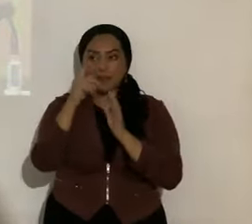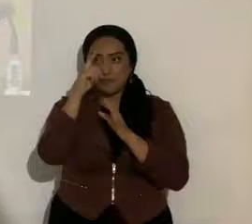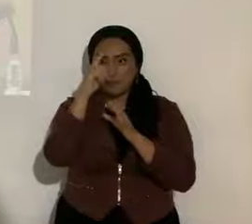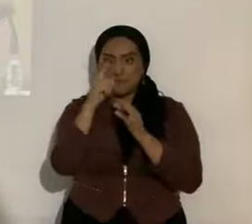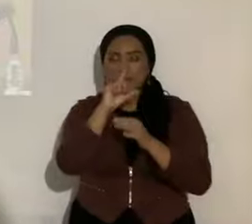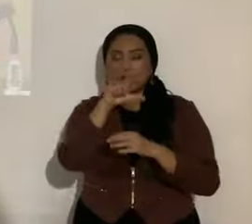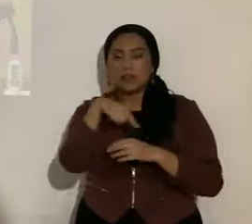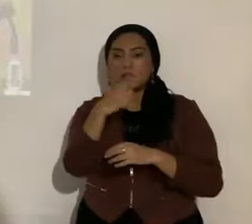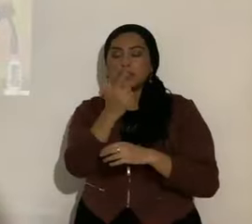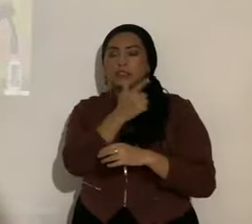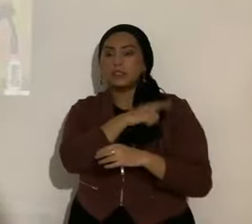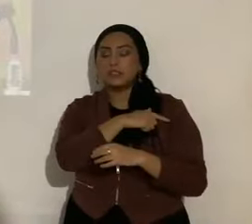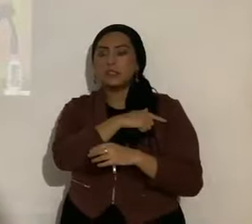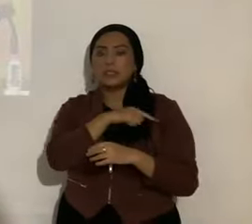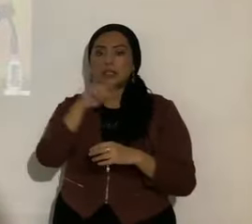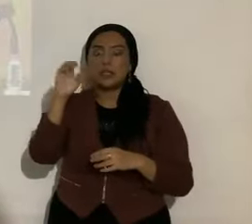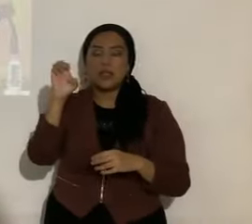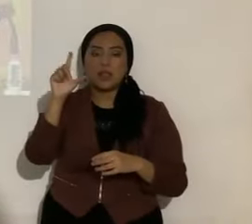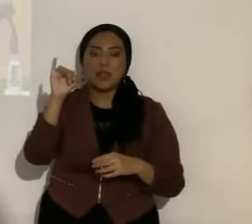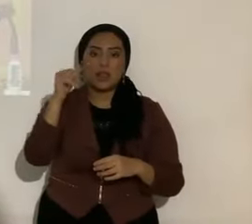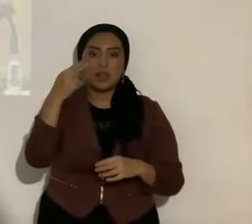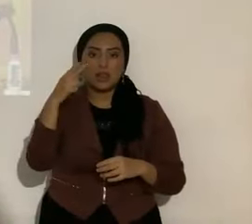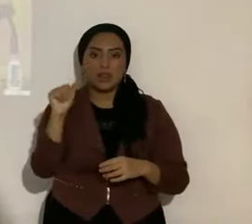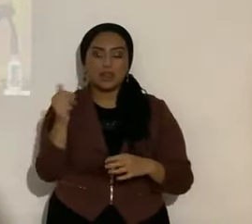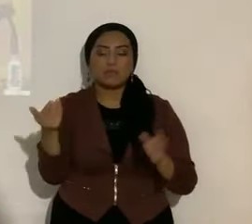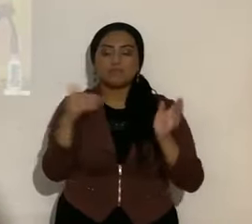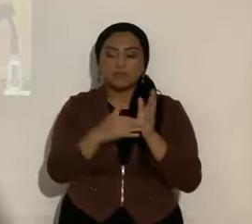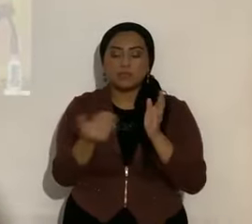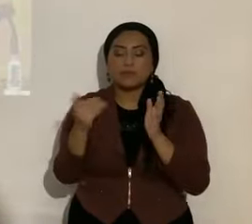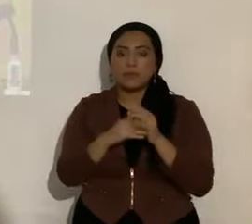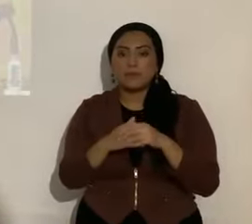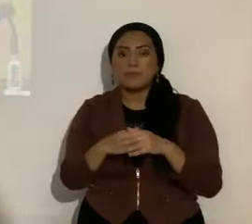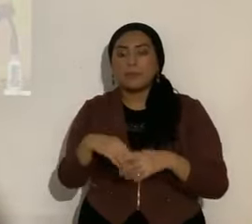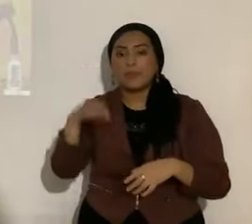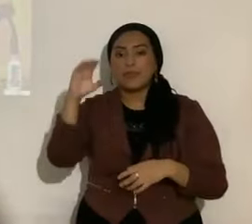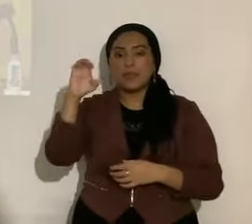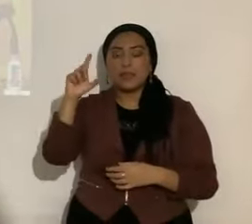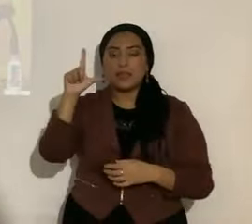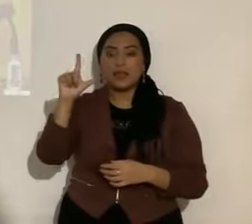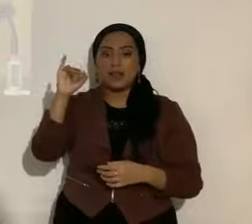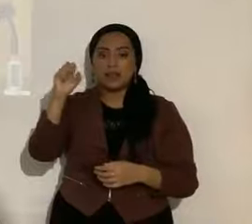de Eliseo, una y otra vez. Ahora, Eliseo